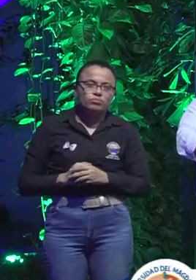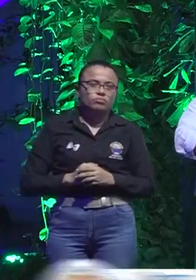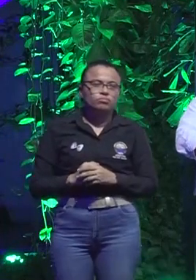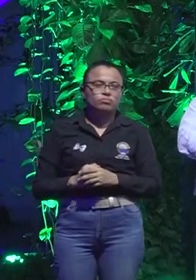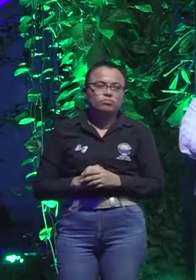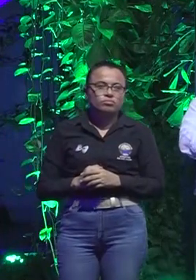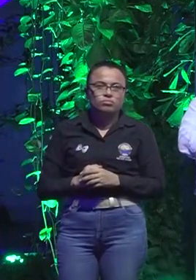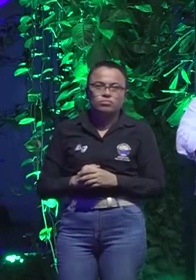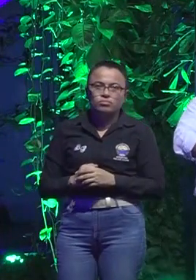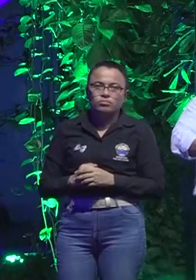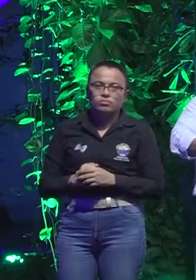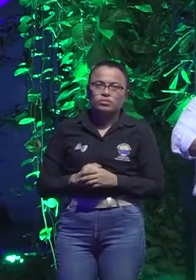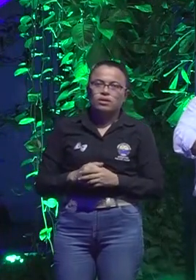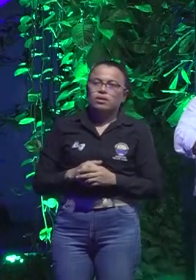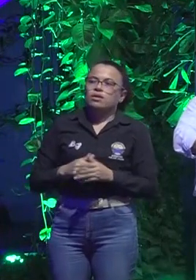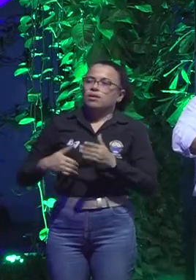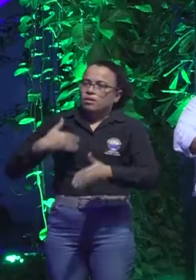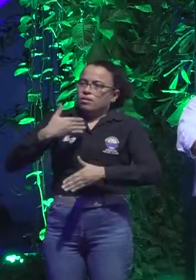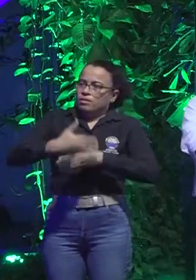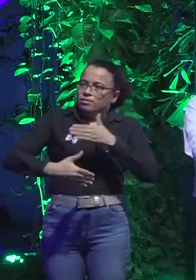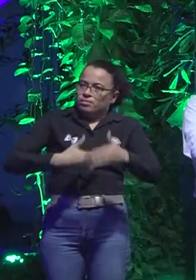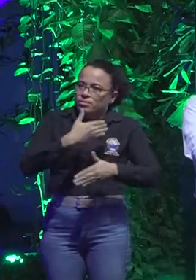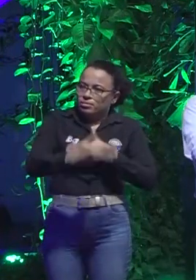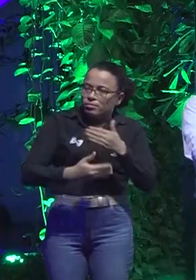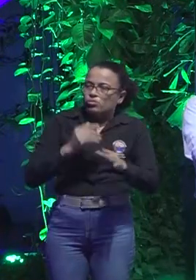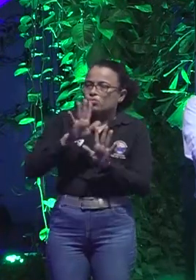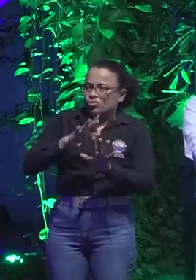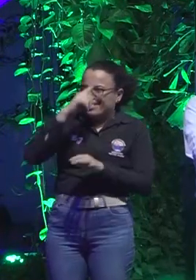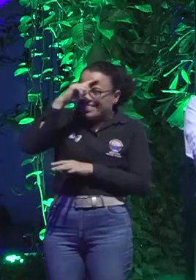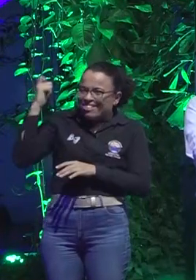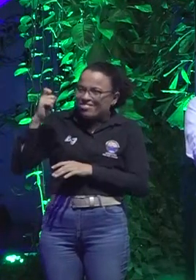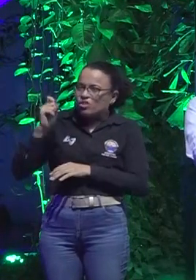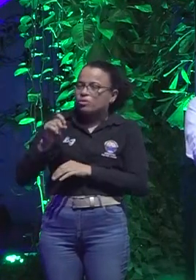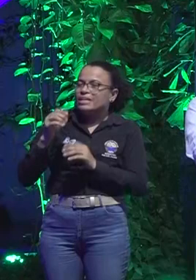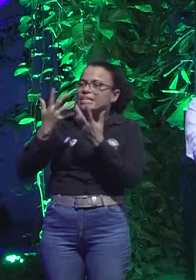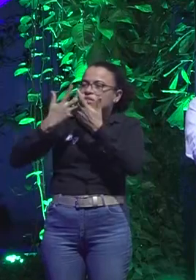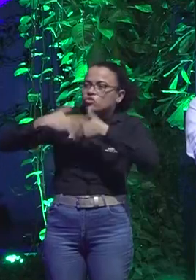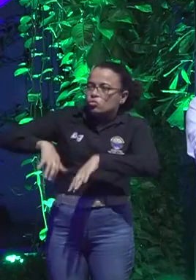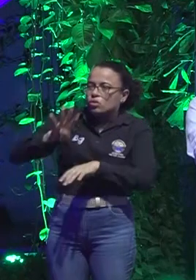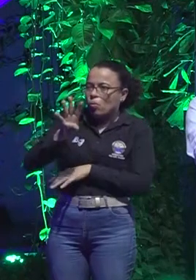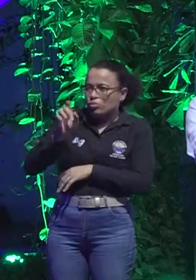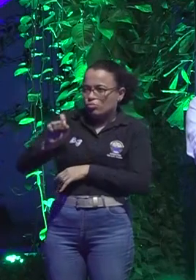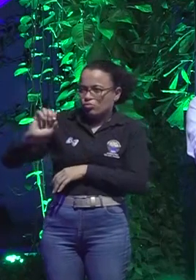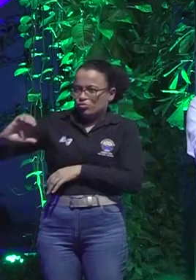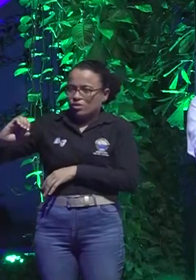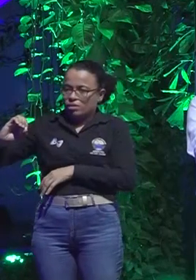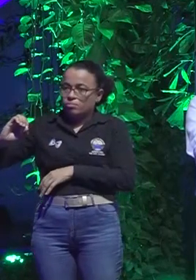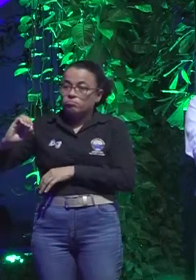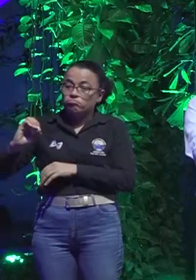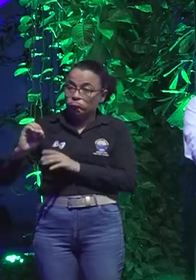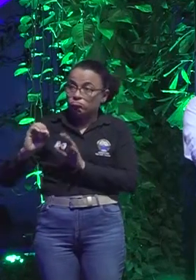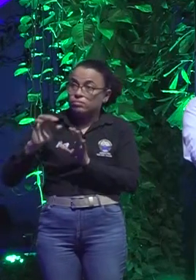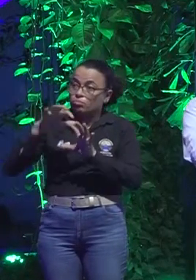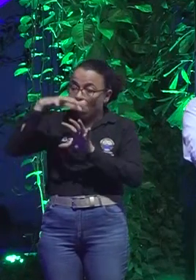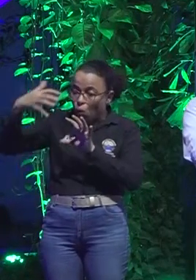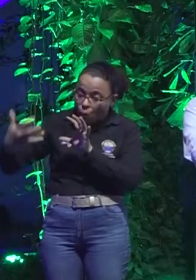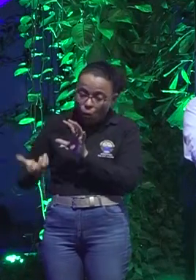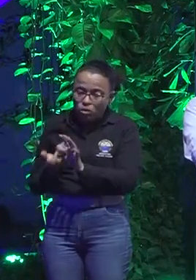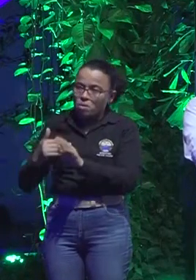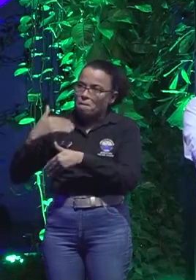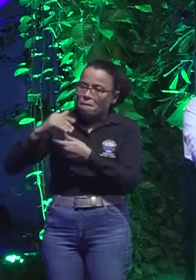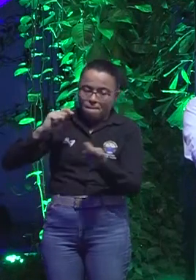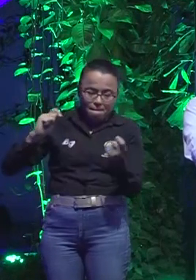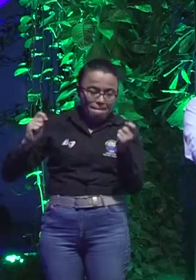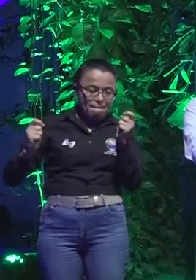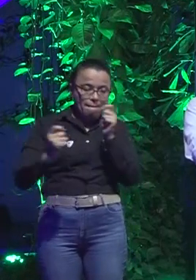para asumir los desafíos de la industria 4.0. Yo creo que el mundo está cambiando a un ritmo enorme y no solo la Universidad del